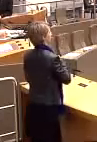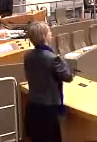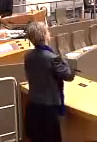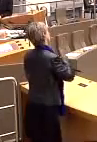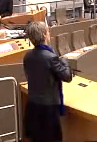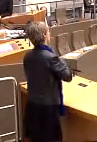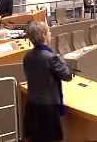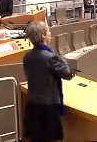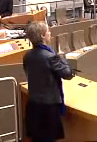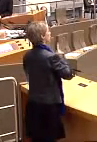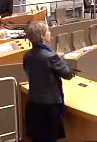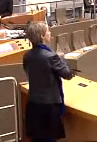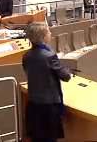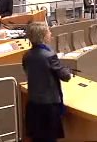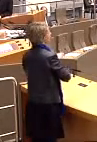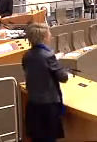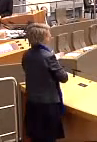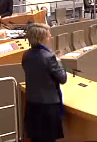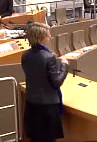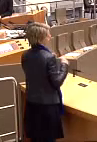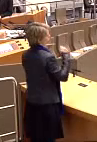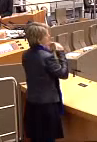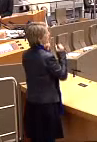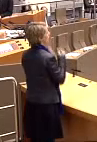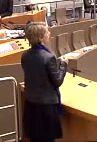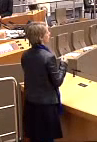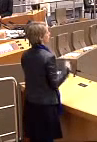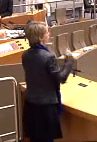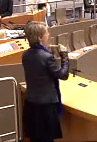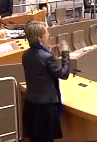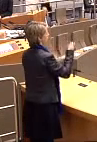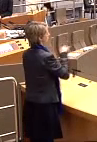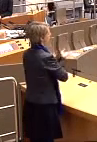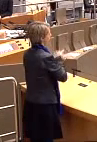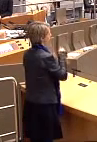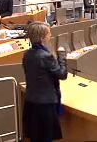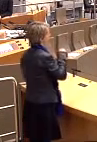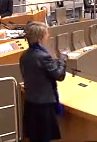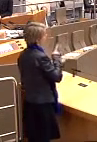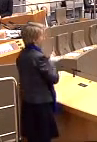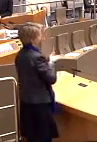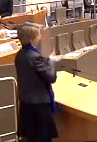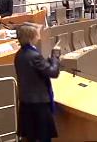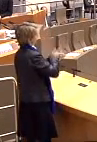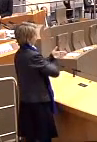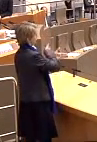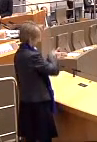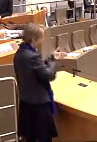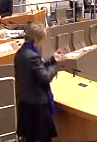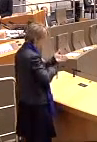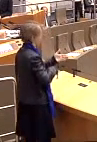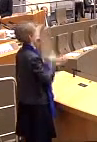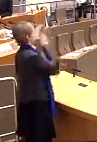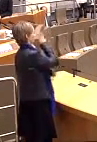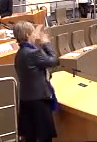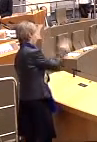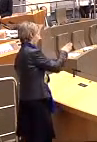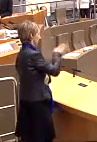Iedereen... We hebben hier een decreet gelijke kansen, gelijke behandeling. In dat decreet wordt er verboden